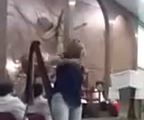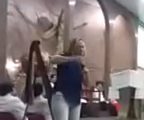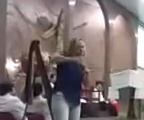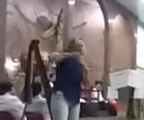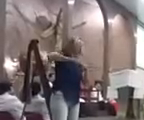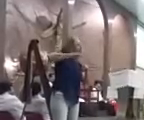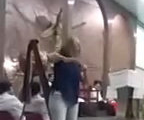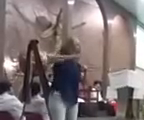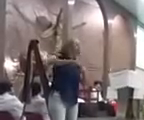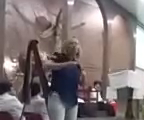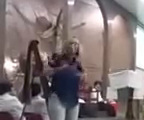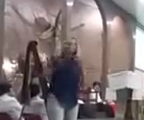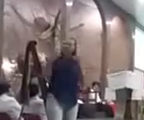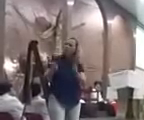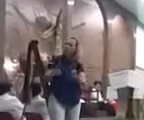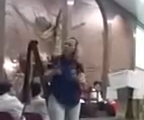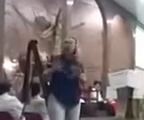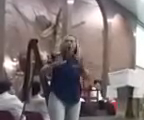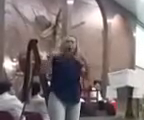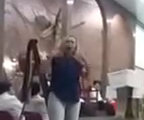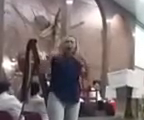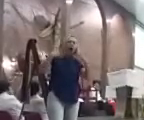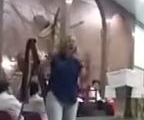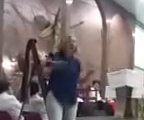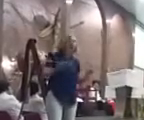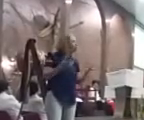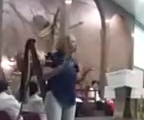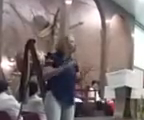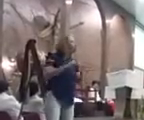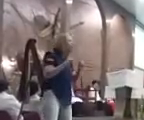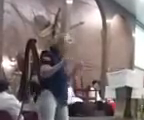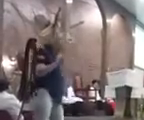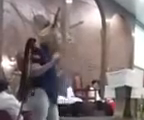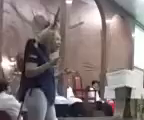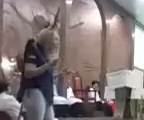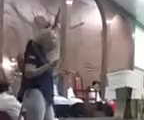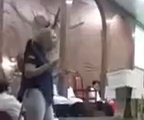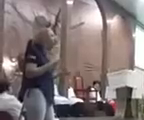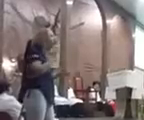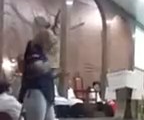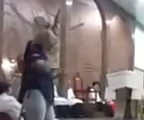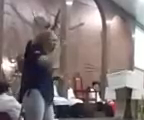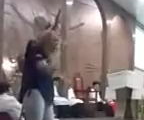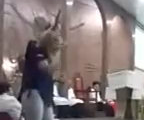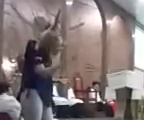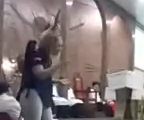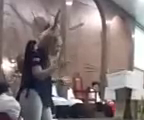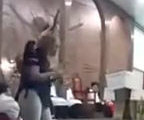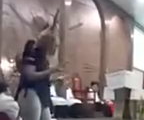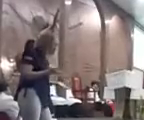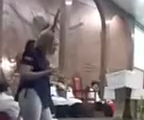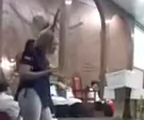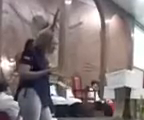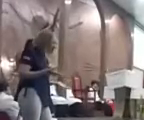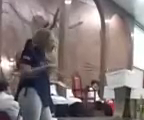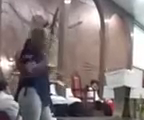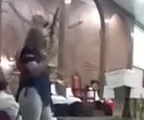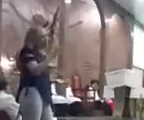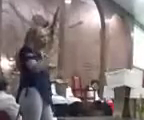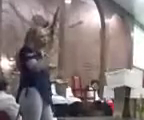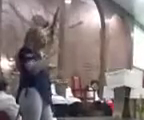do outro, animando. Nós padres tentando animar. Mas uma andorinha só não faz